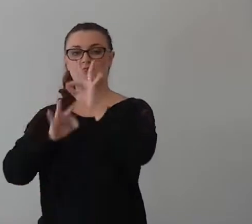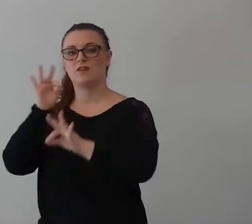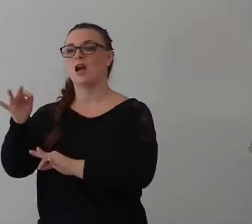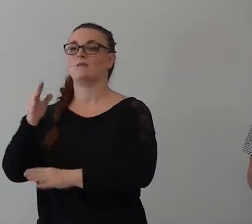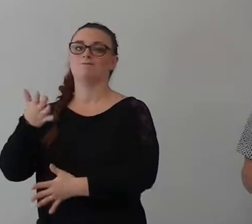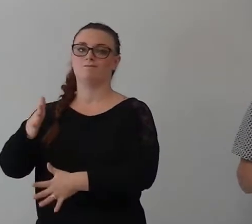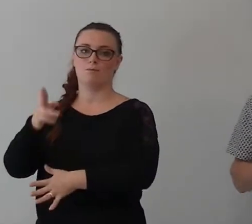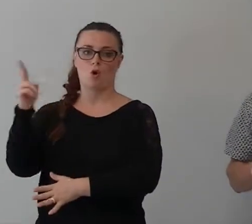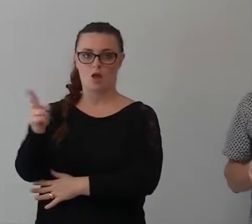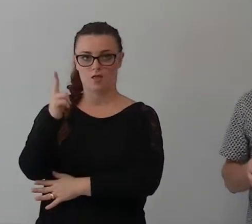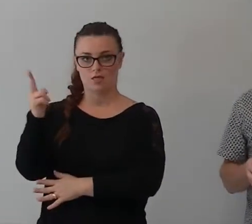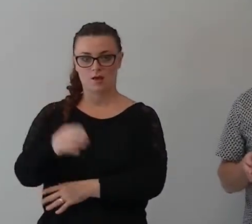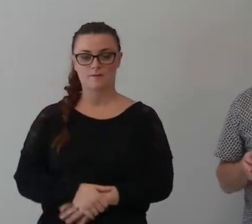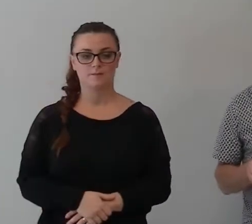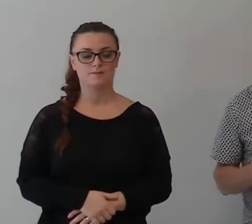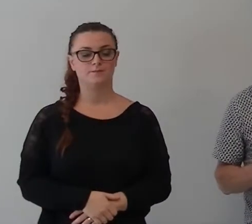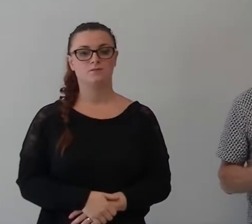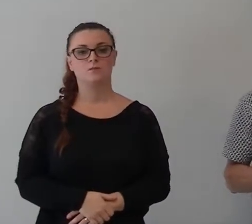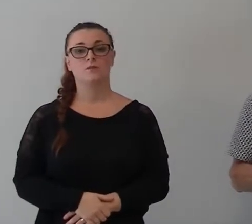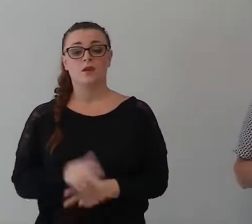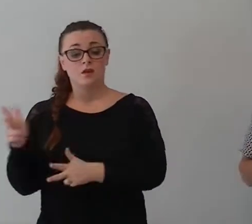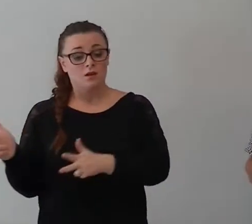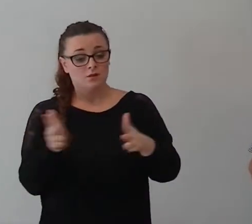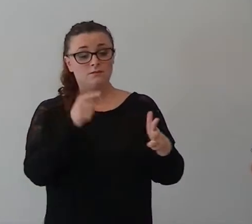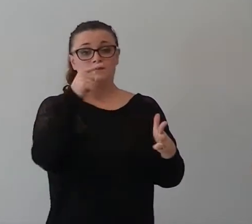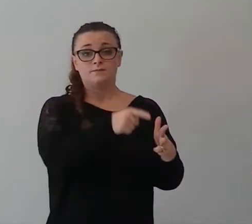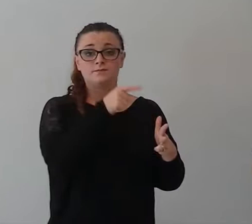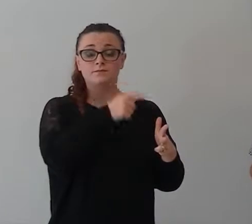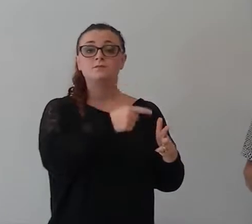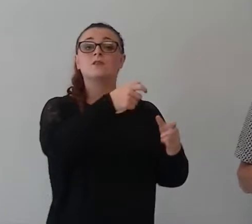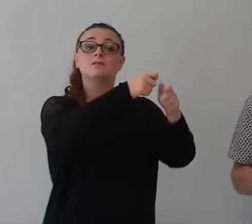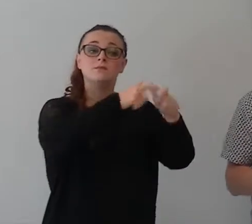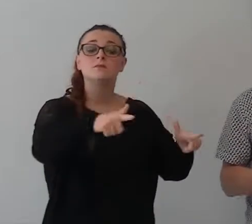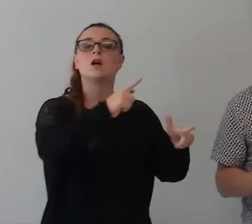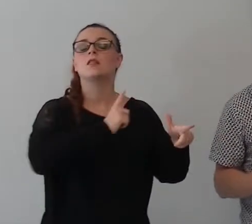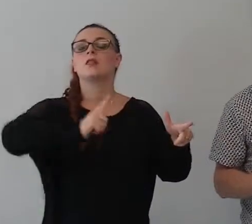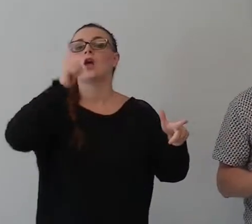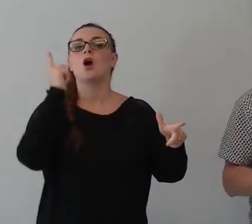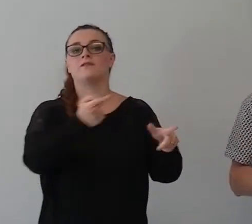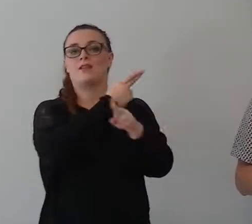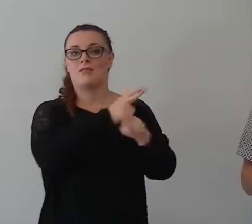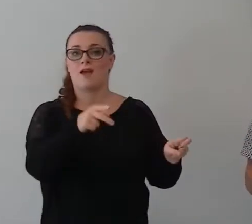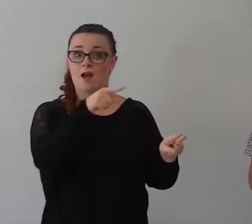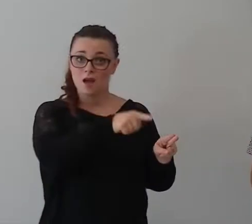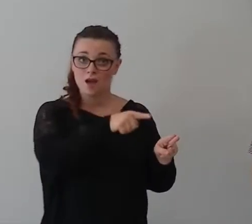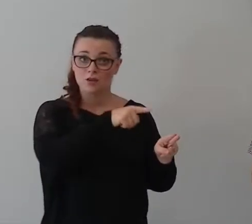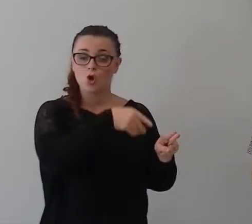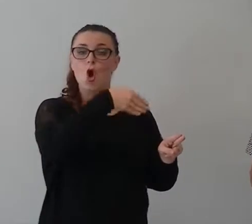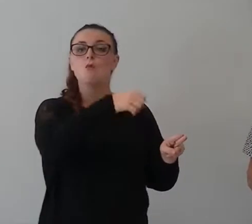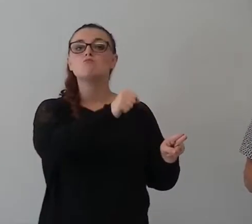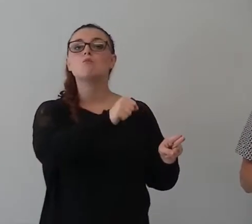Allora, si era trasferito in un posto che era vietato da Dio, perché Moab era un posto